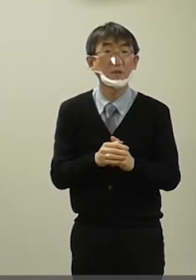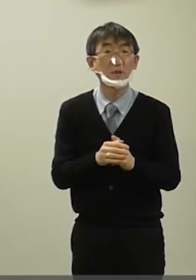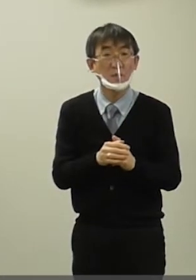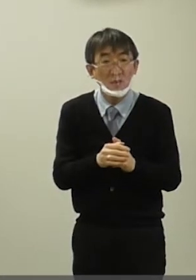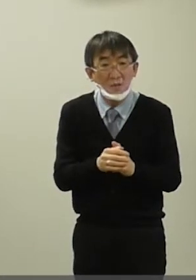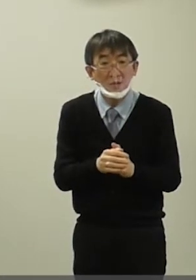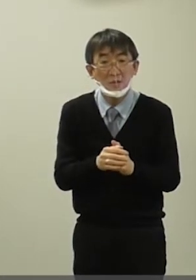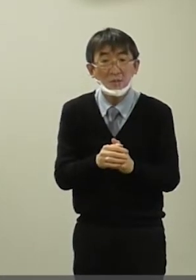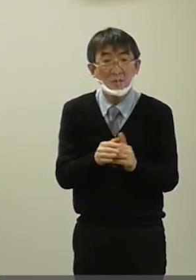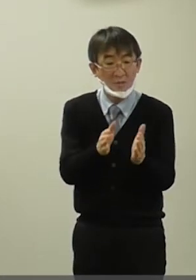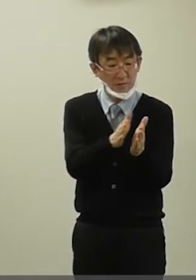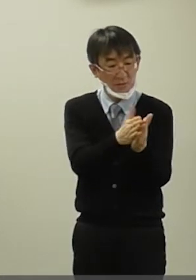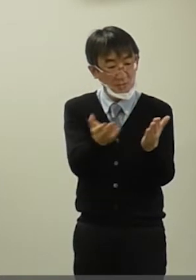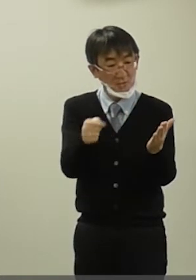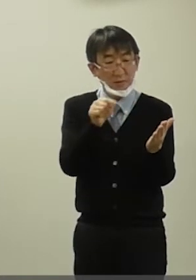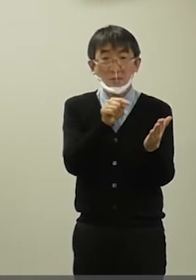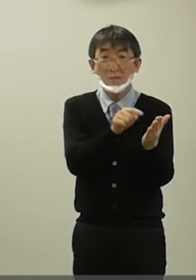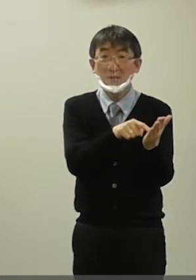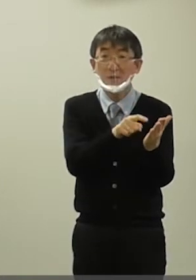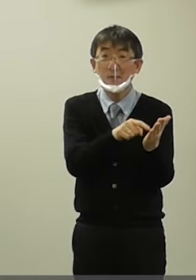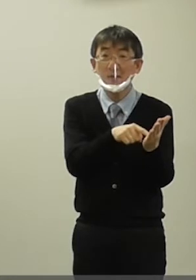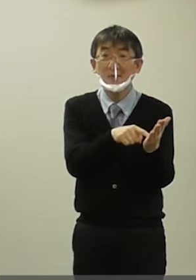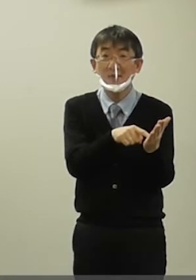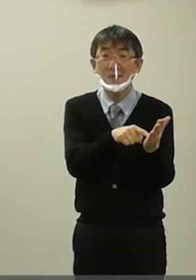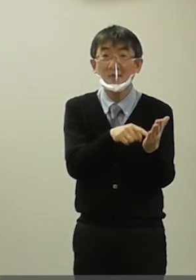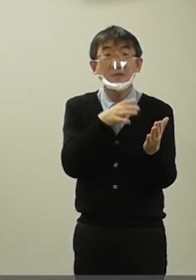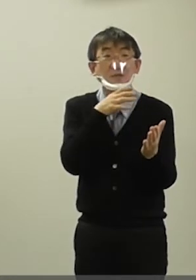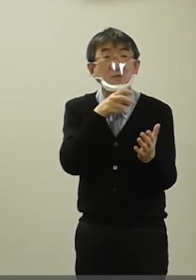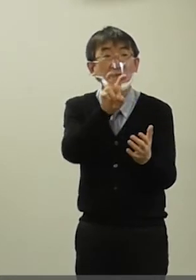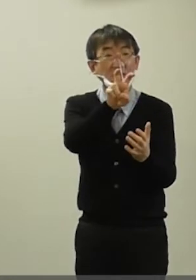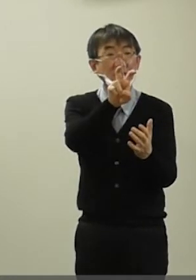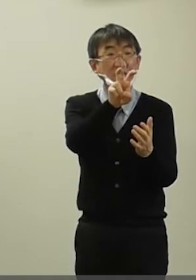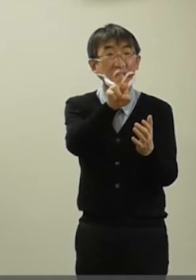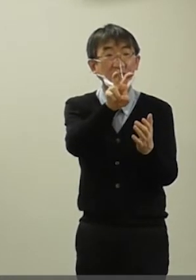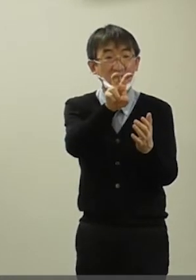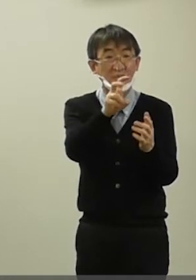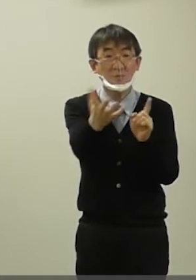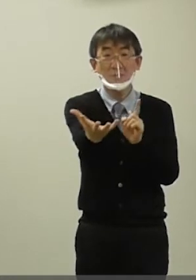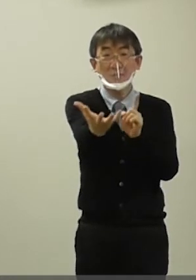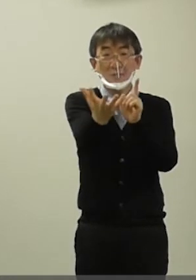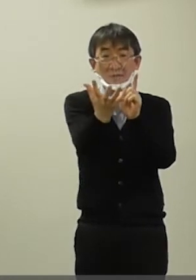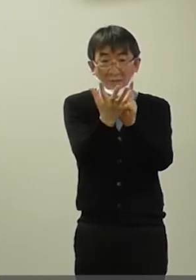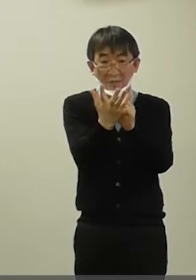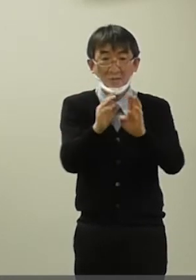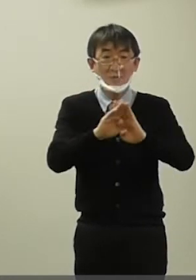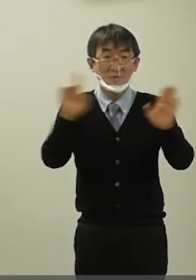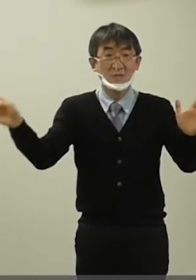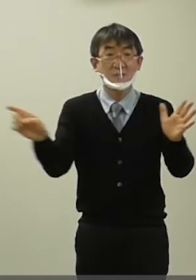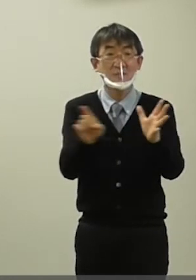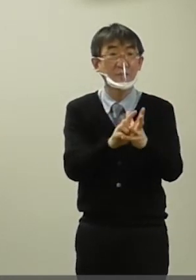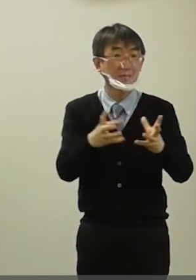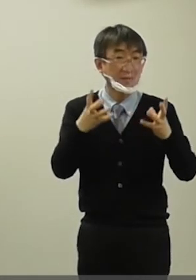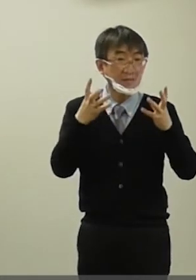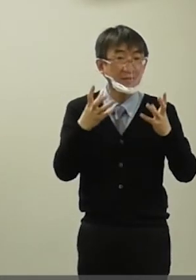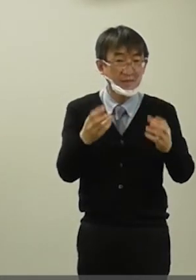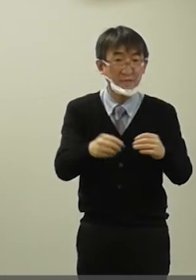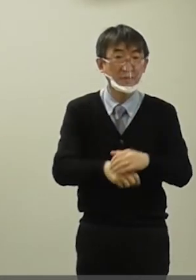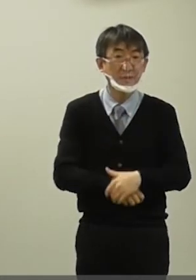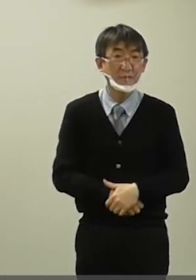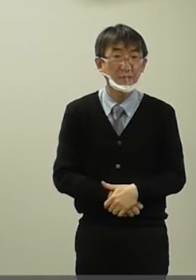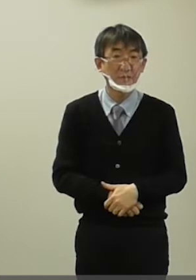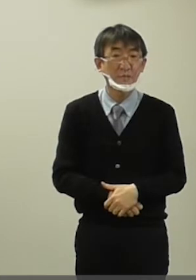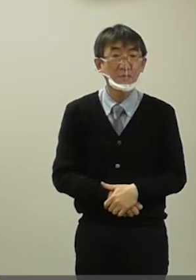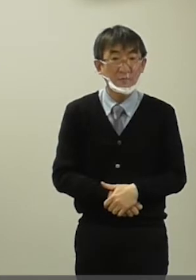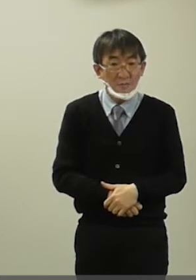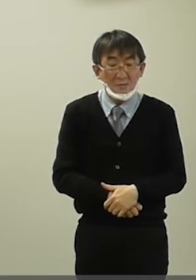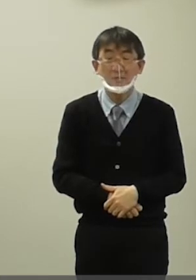2段目をちょっと左なんてこれね市の成人式は二十歳の人も対象に回いたしますんいうことを申し上げておりますまた